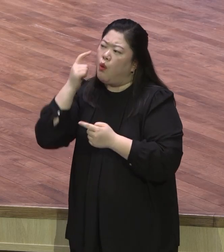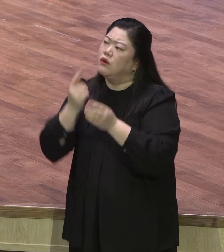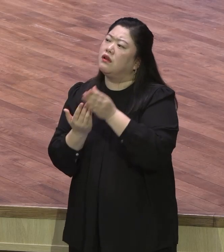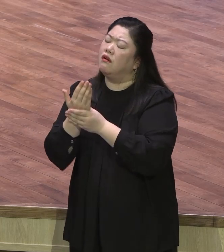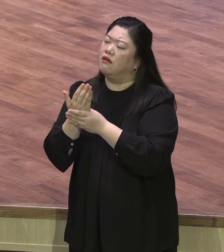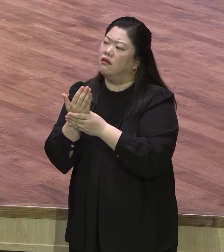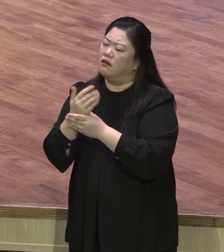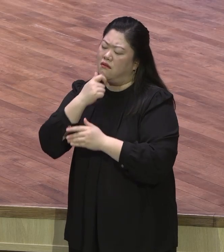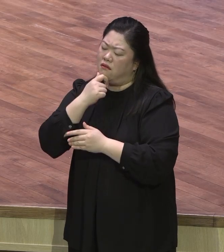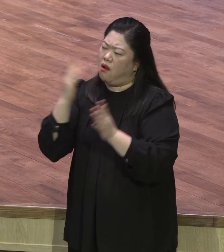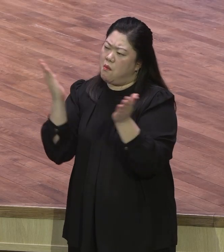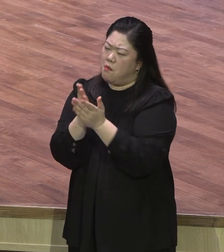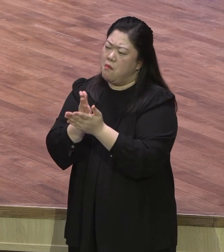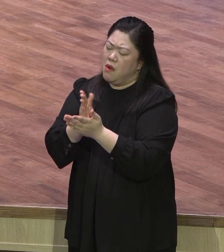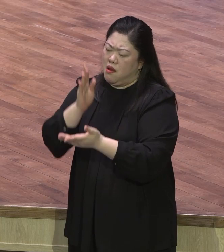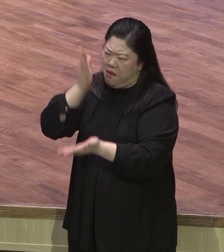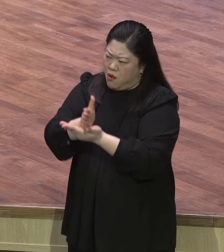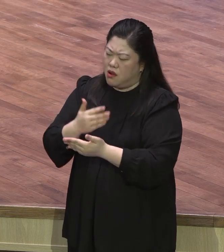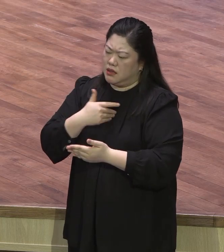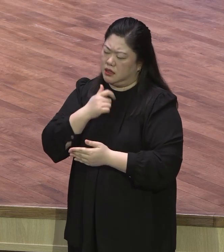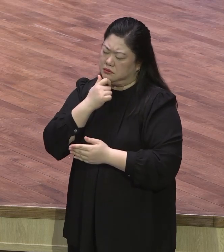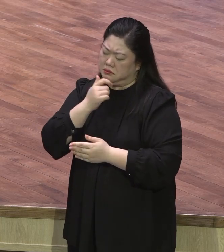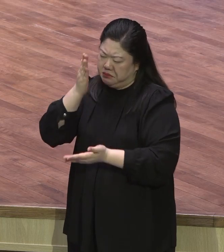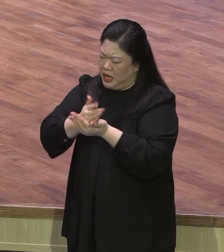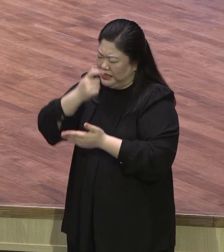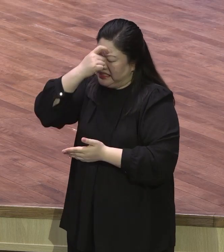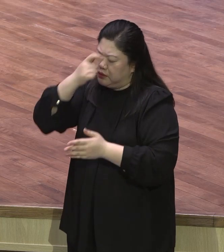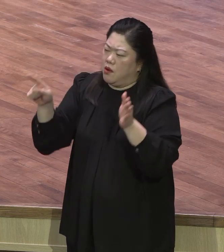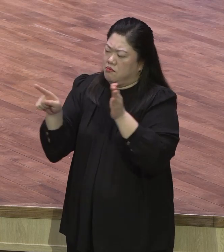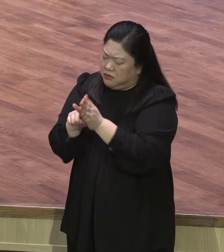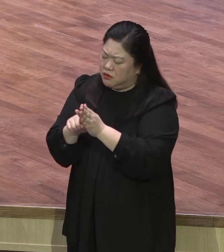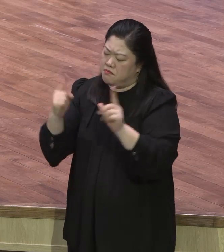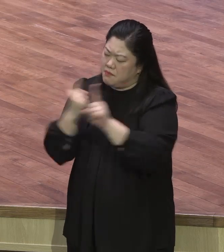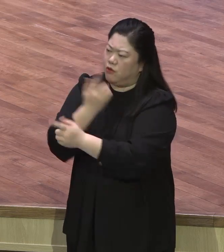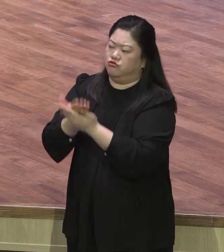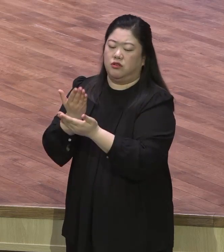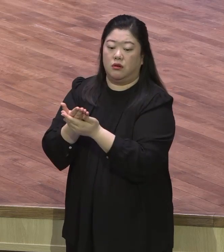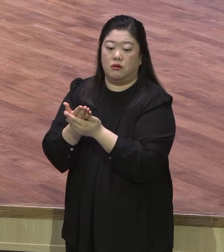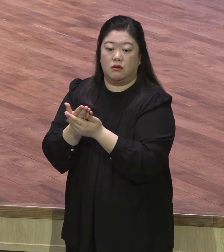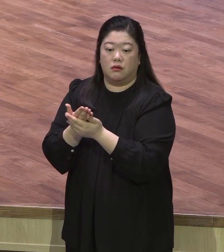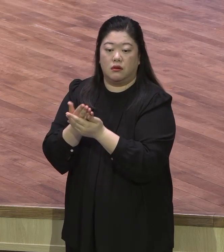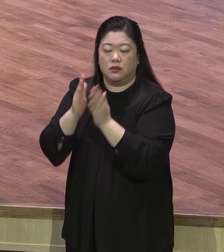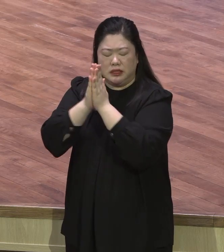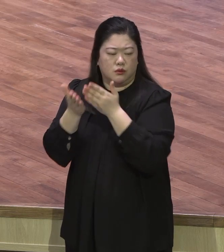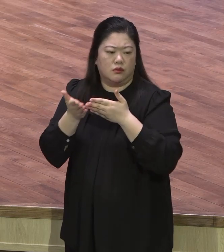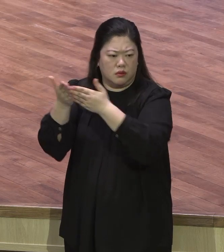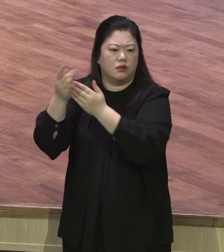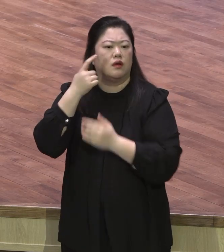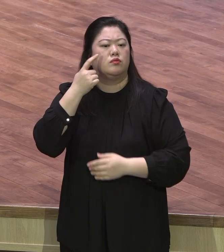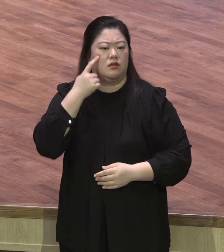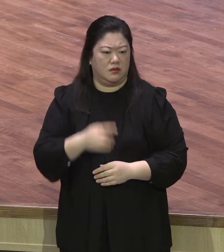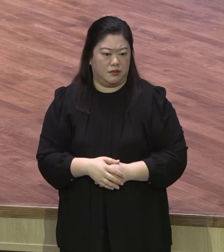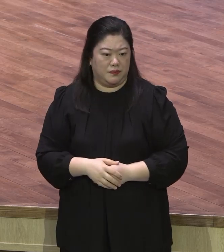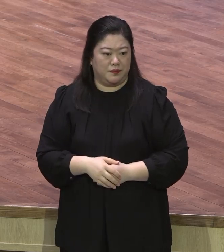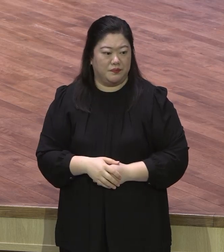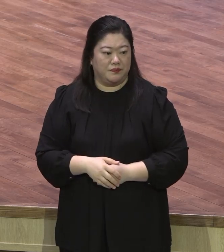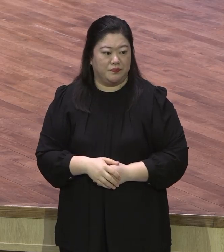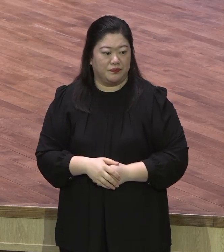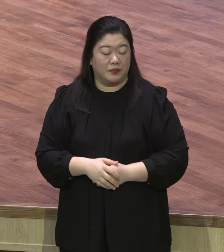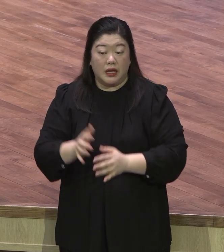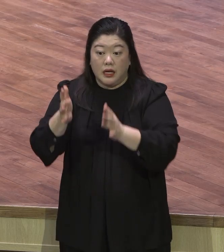모든 문제 해결자인데 그것이 안 믿어지는 분들은 그 답이 안 나오는 분들은 다른 기도할 거 아무것도 없어요. 하나만 하세요. 왜 예수가 나의